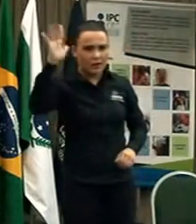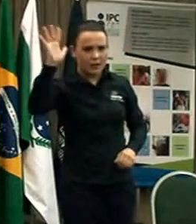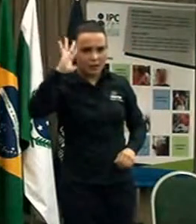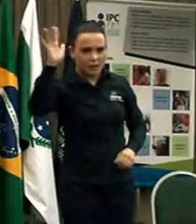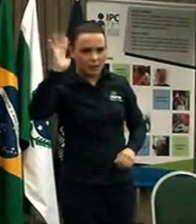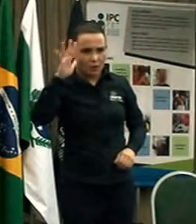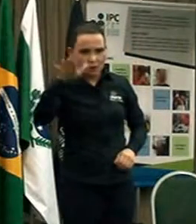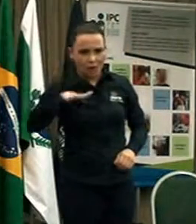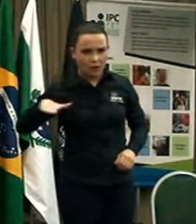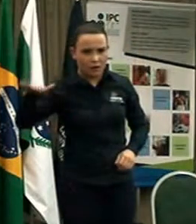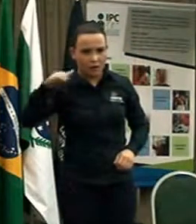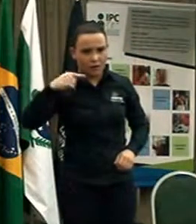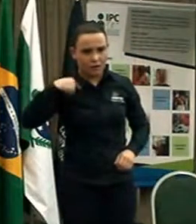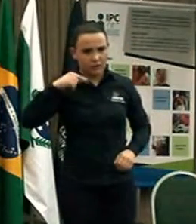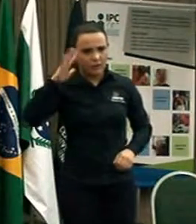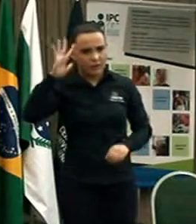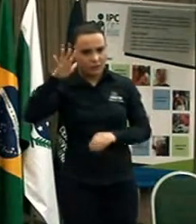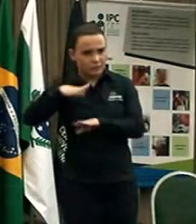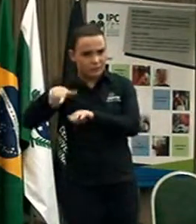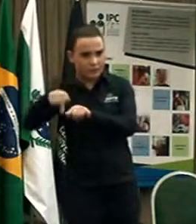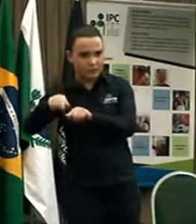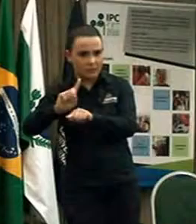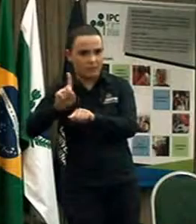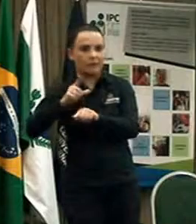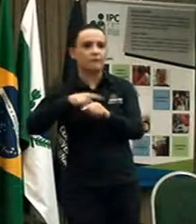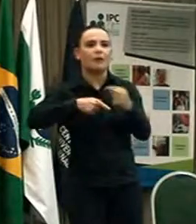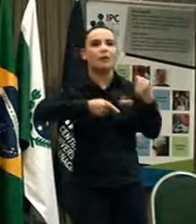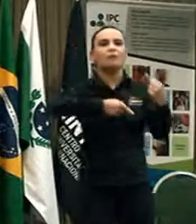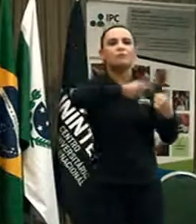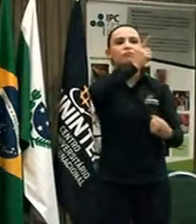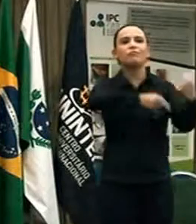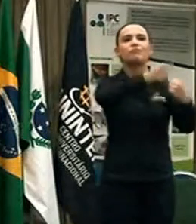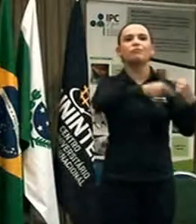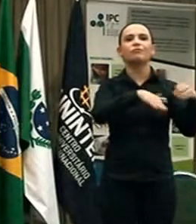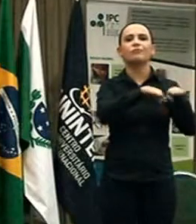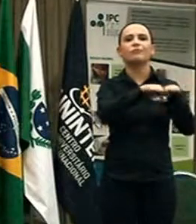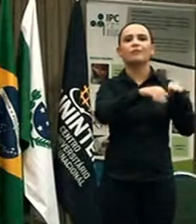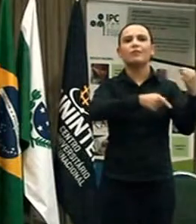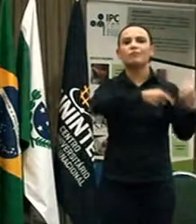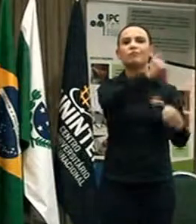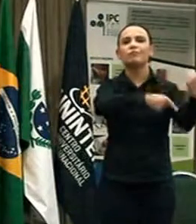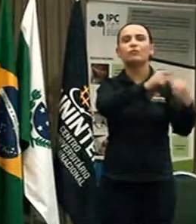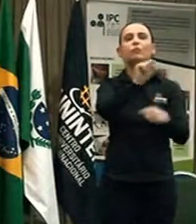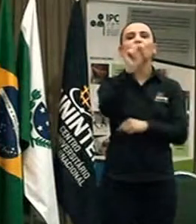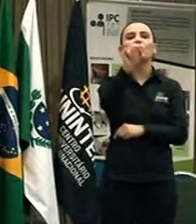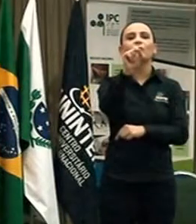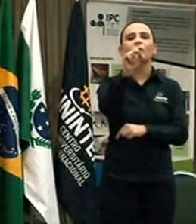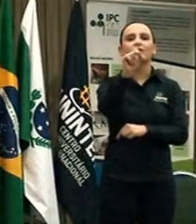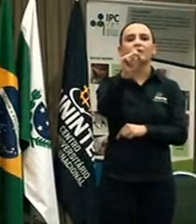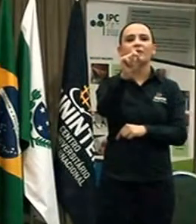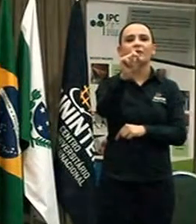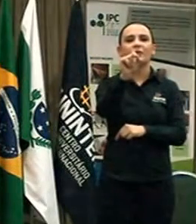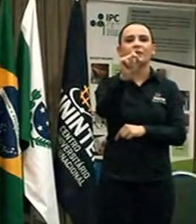eu penso acerca dessa responsabilidade, é o modo como nós